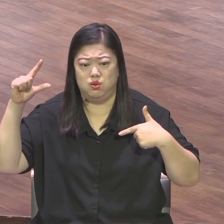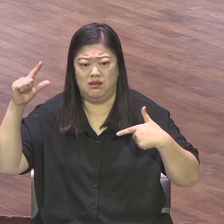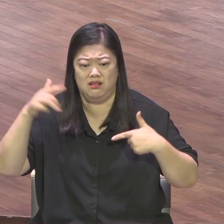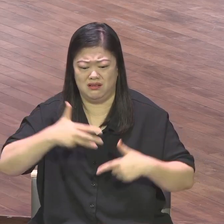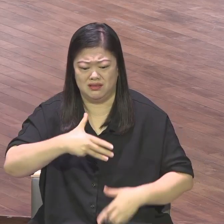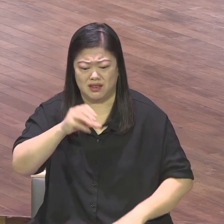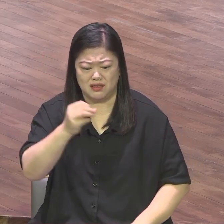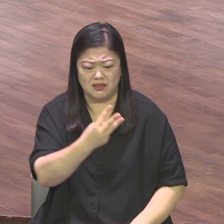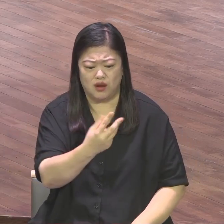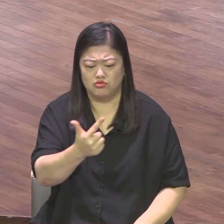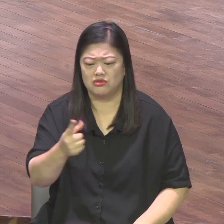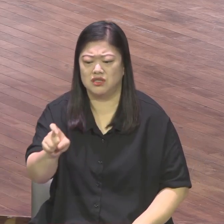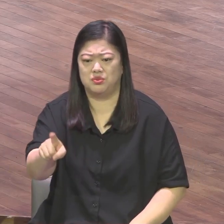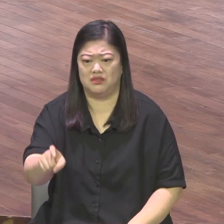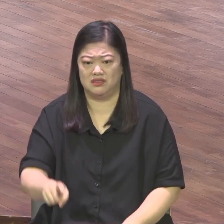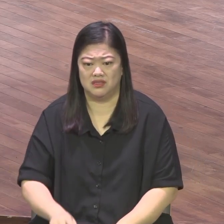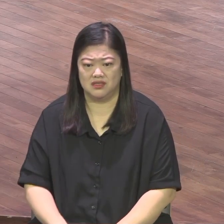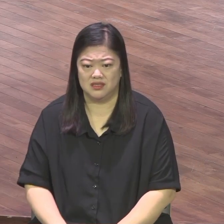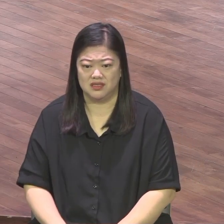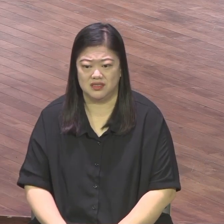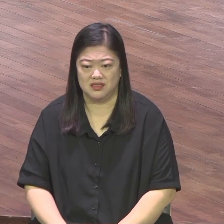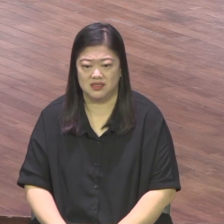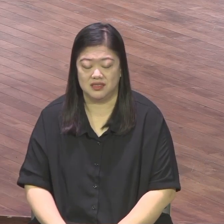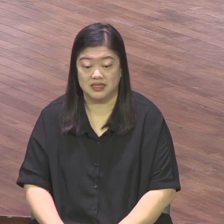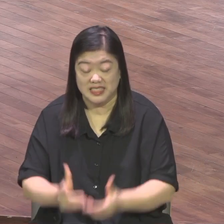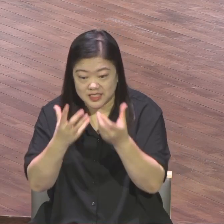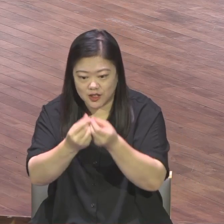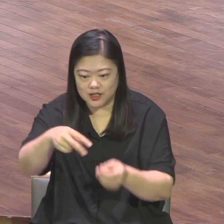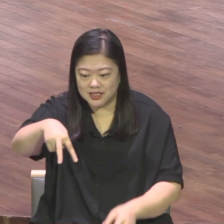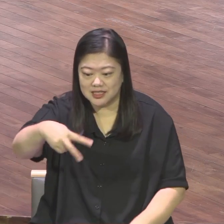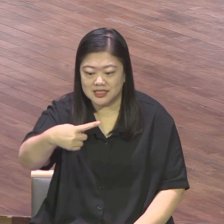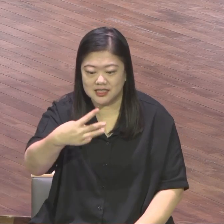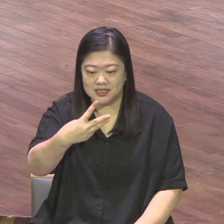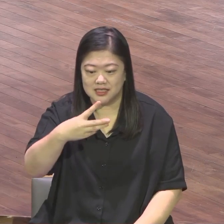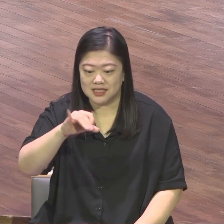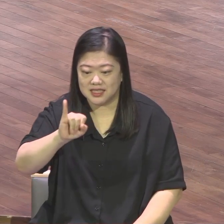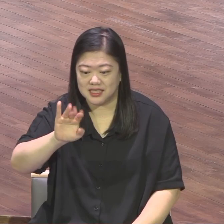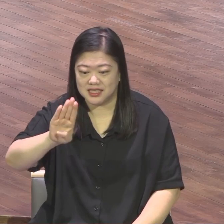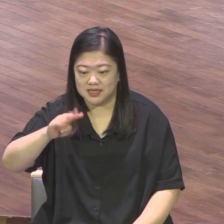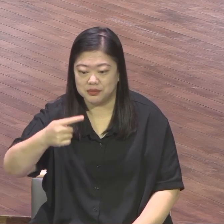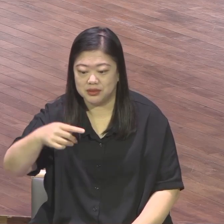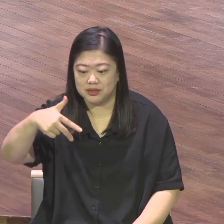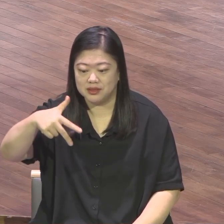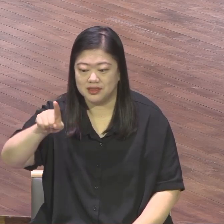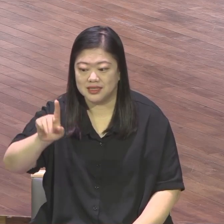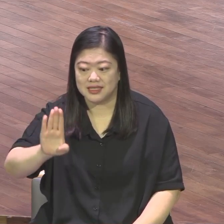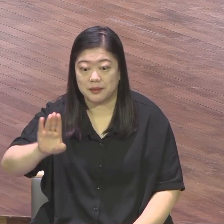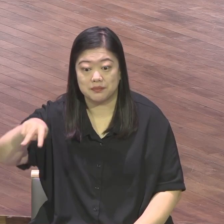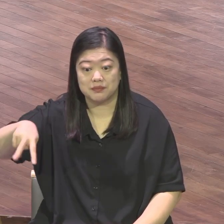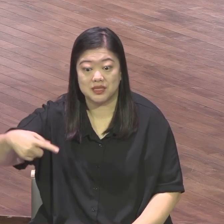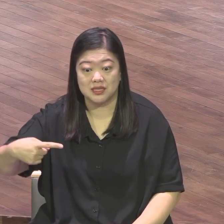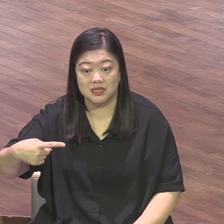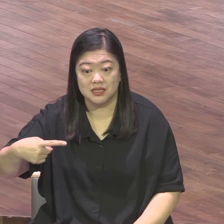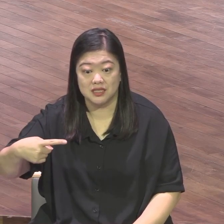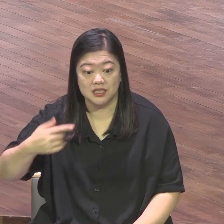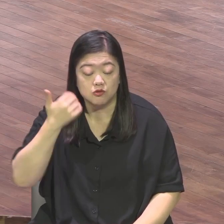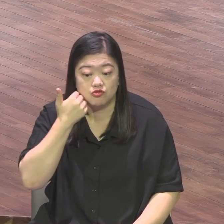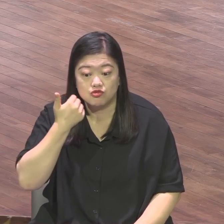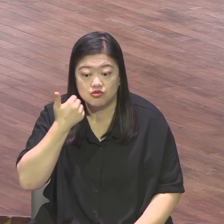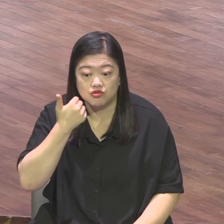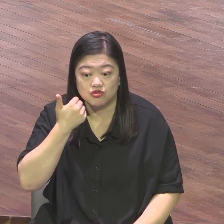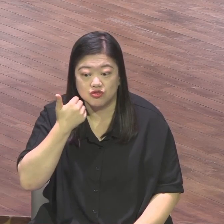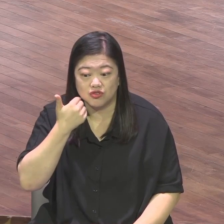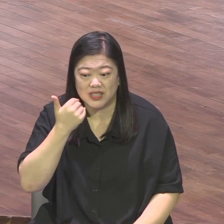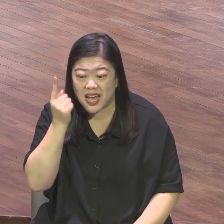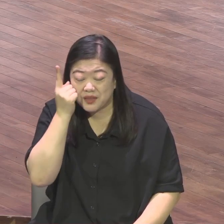삶에 미쳐 살지요. 좋은 미친 사람도 있어요. 스티브 잡스. 내가 세상을 바꿔버리겠다. 미쳤어. 세상을 완전히